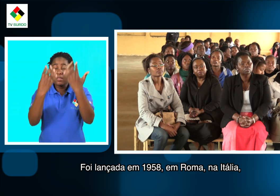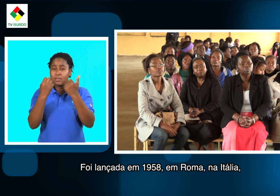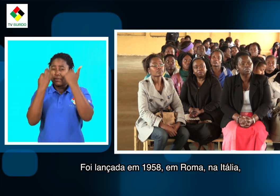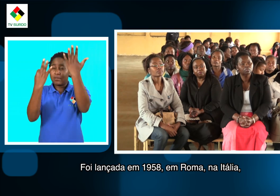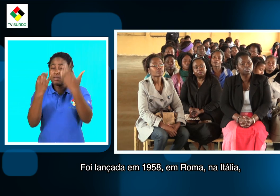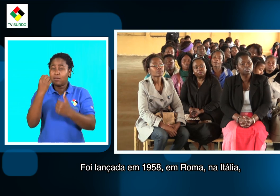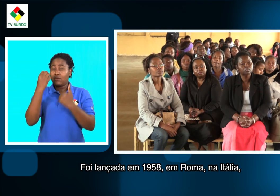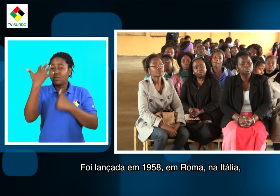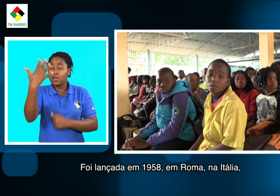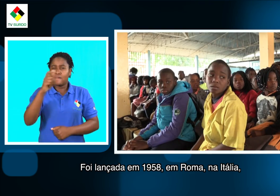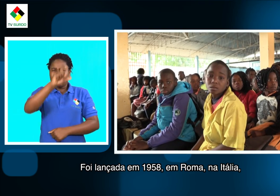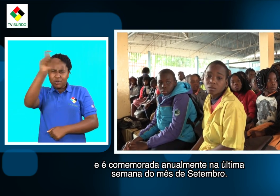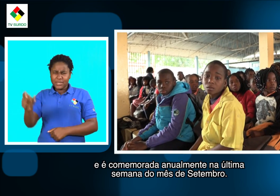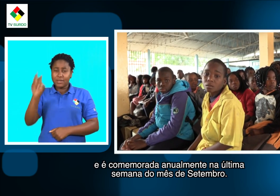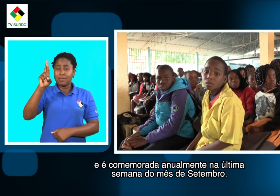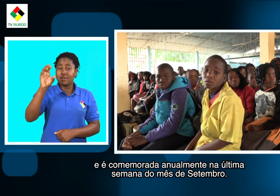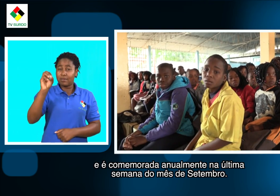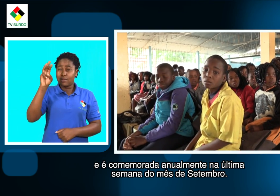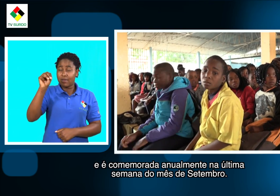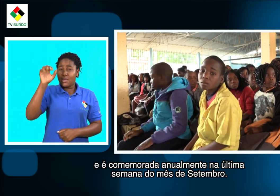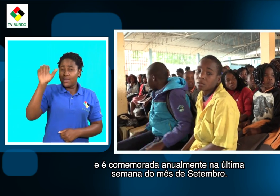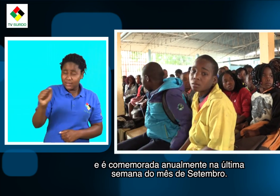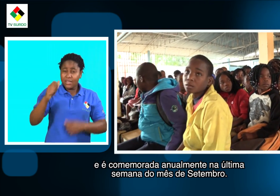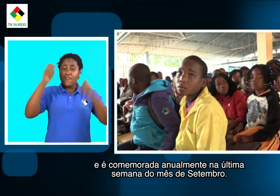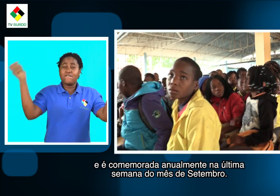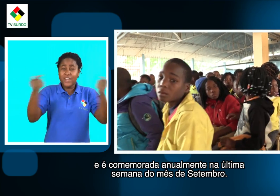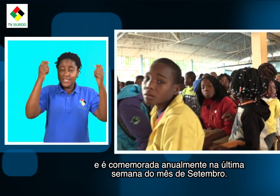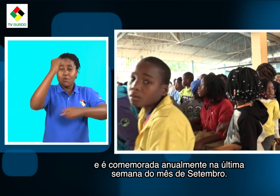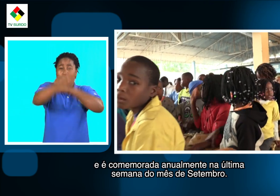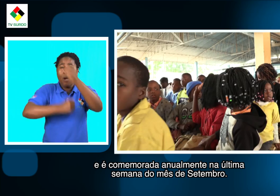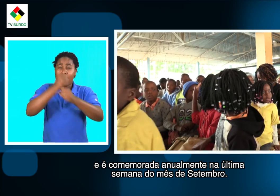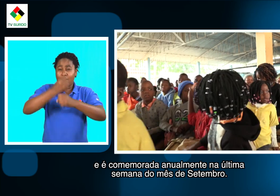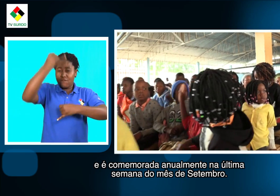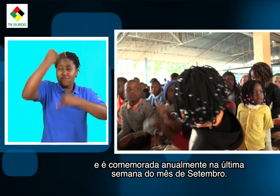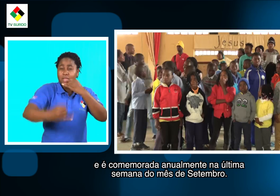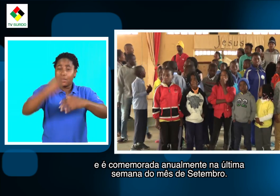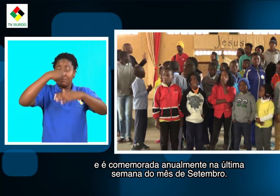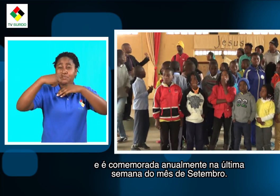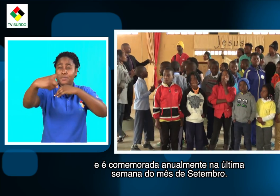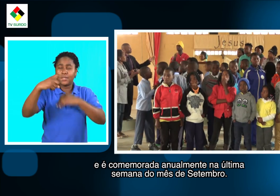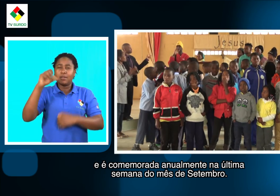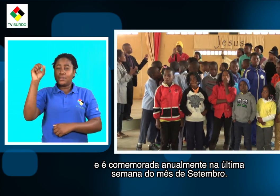1958 em Roma na Itália e é comemorada anualmente na última semana do mês de